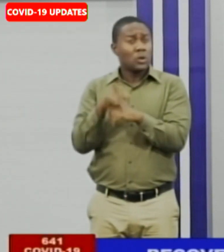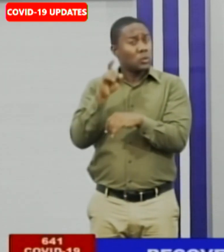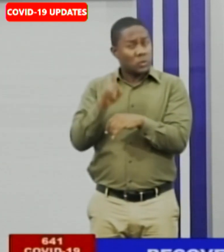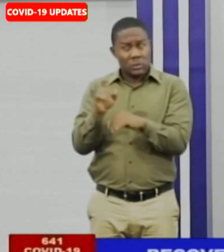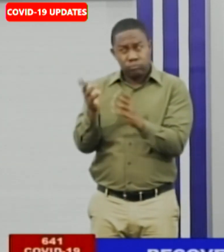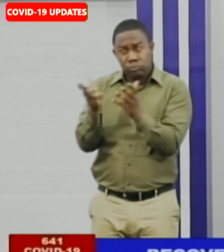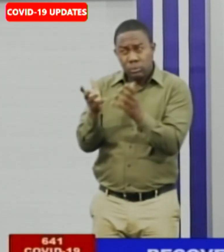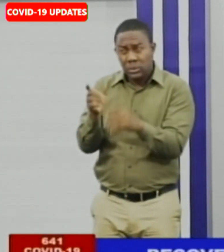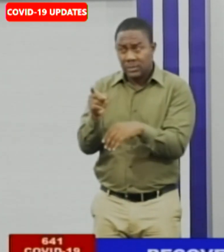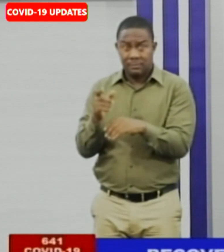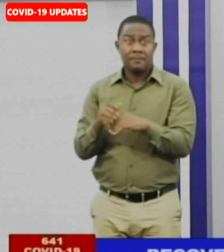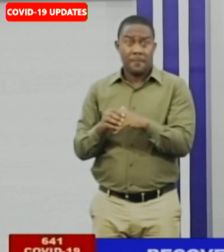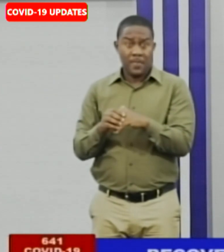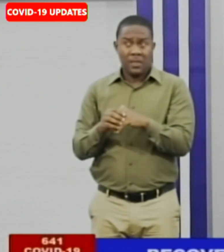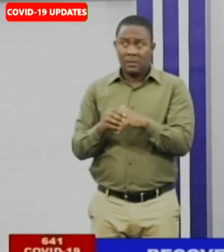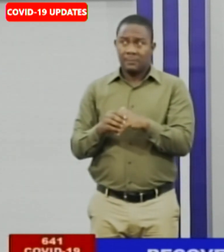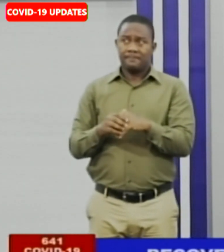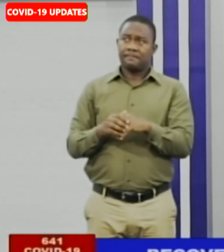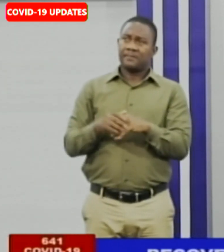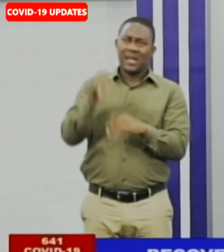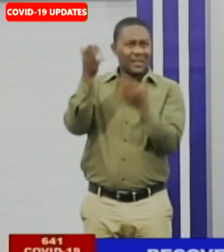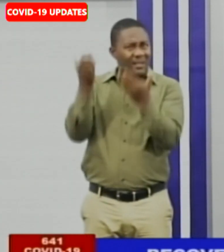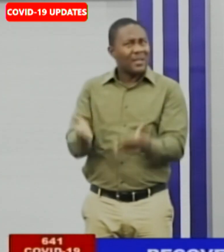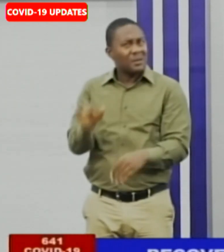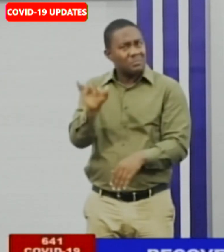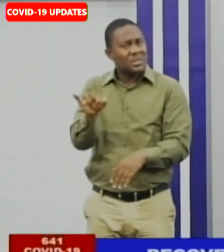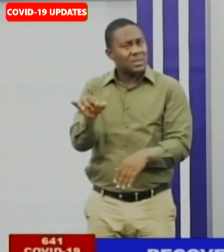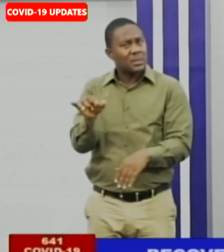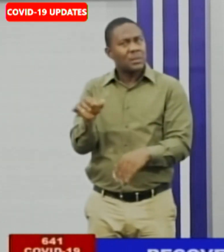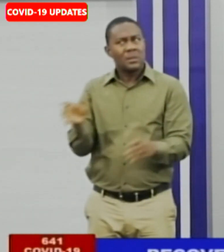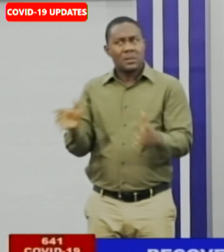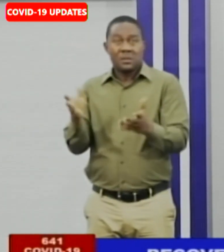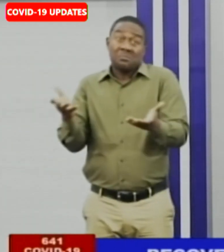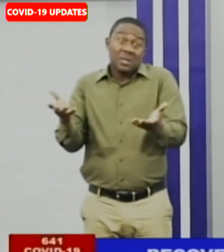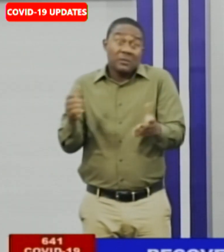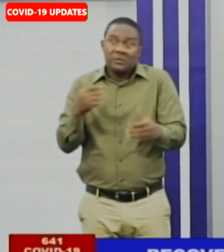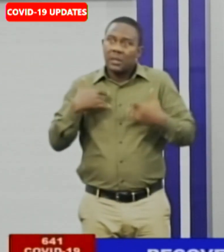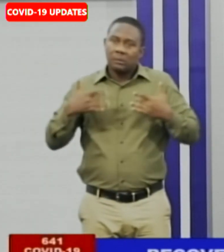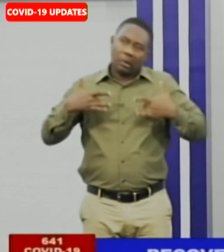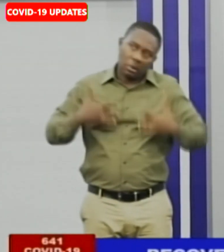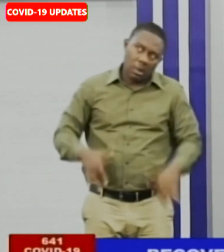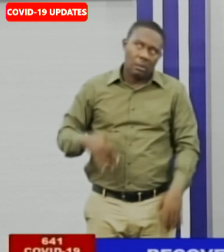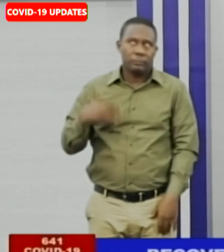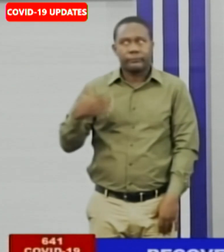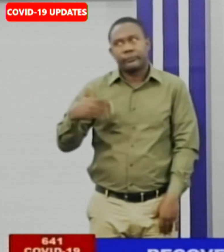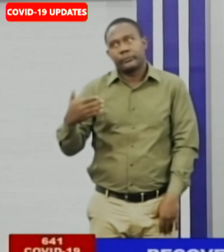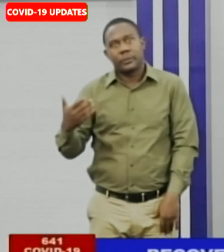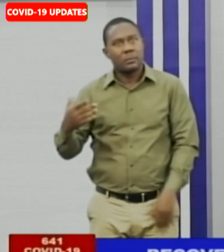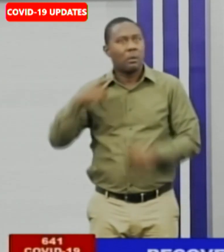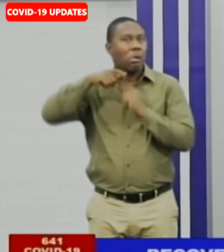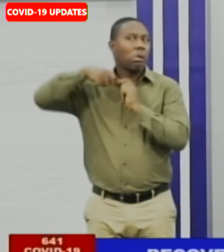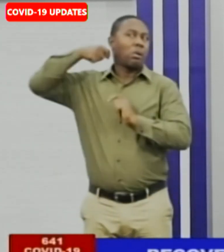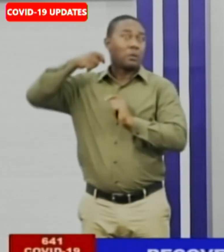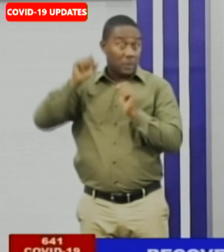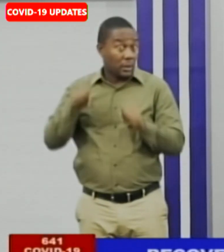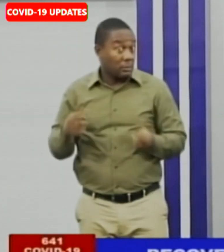mo ewie ni o encourage your mo banye femini eke ba upa ni ba gbe shika bo wie no kela shi